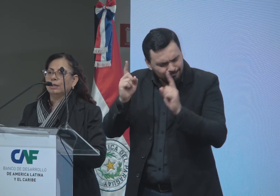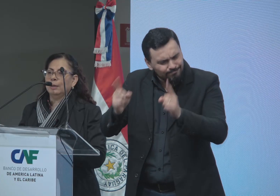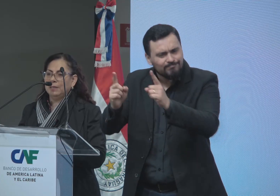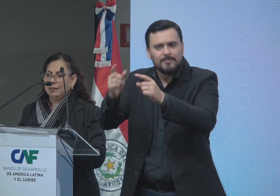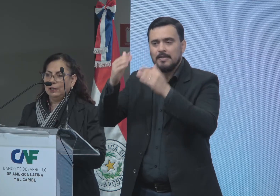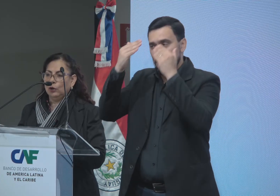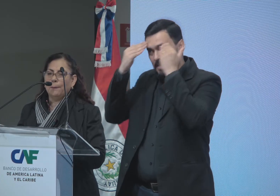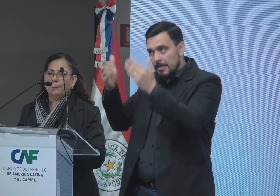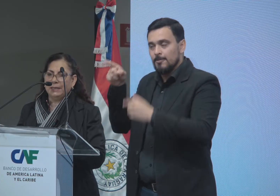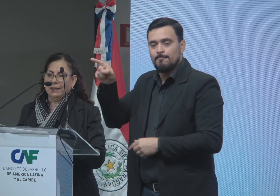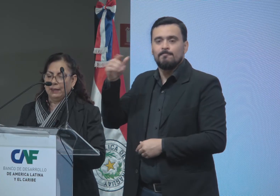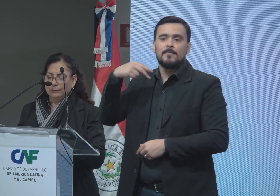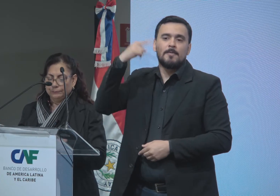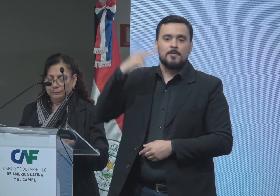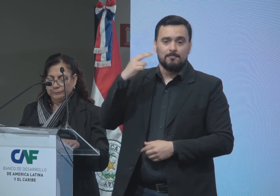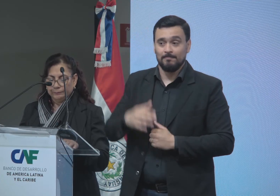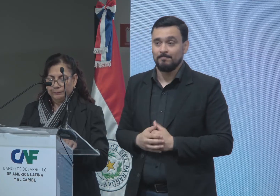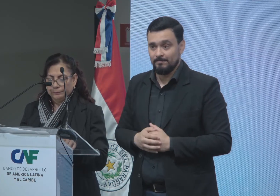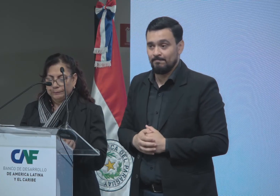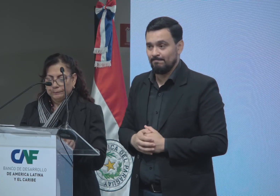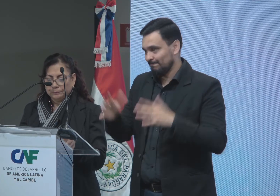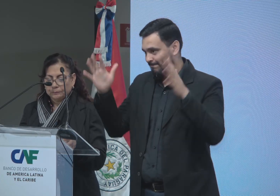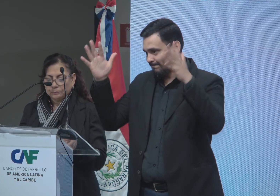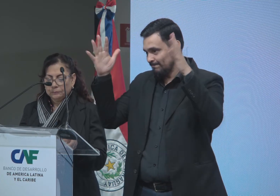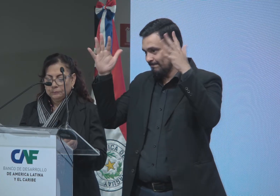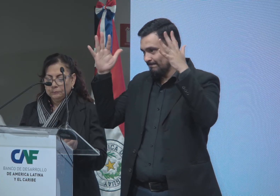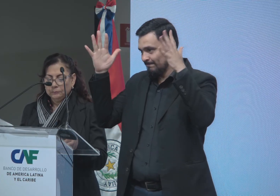don Emilio Pineda.